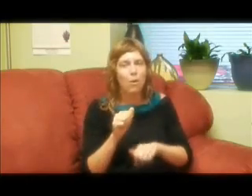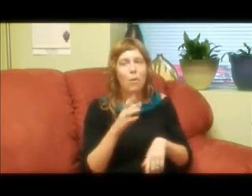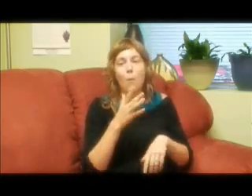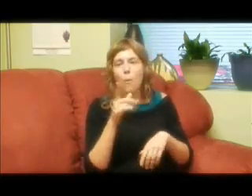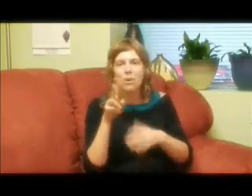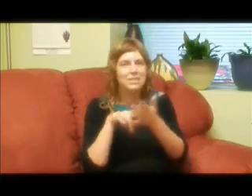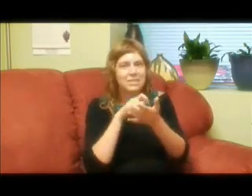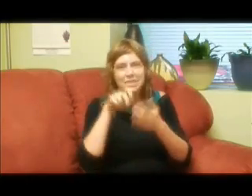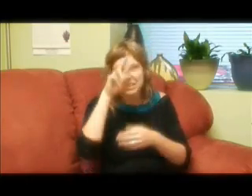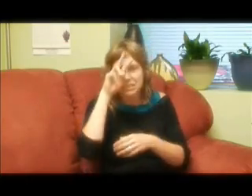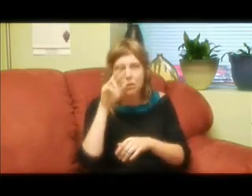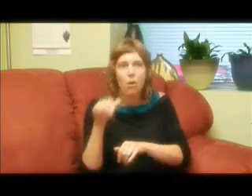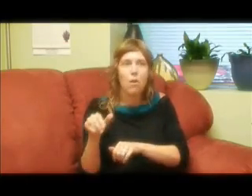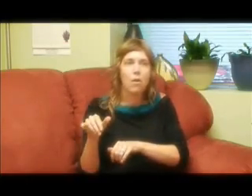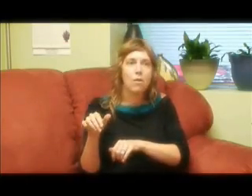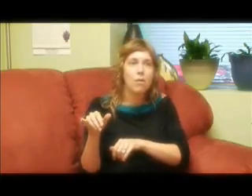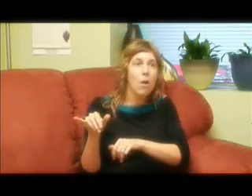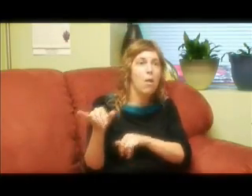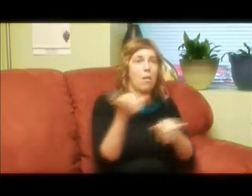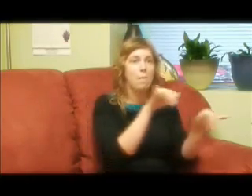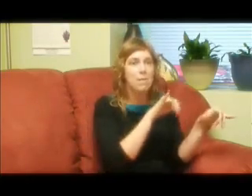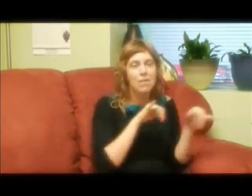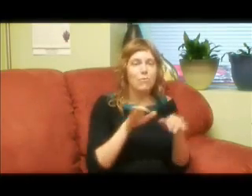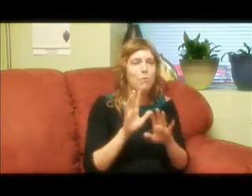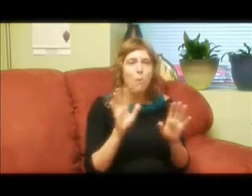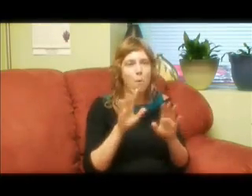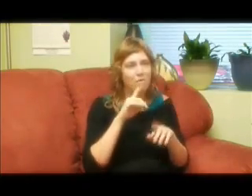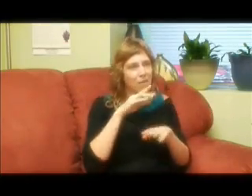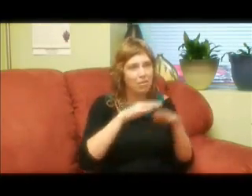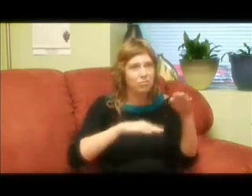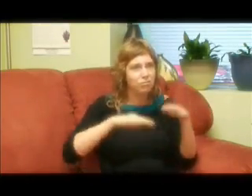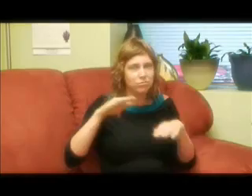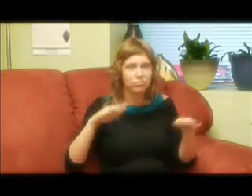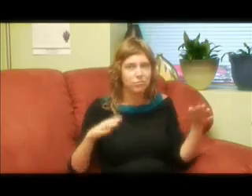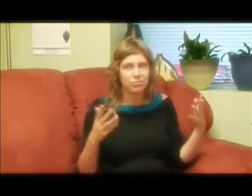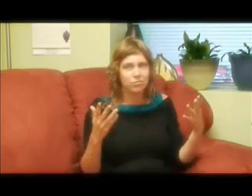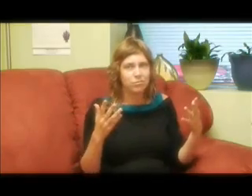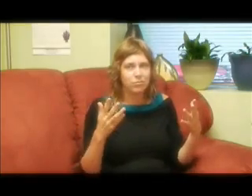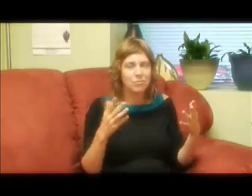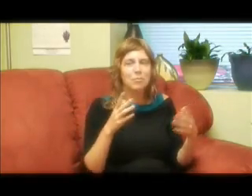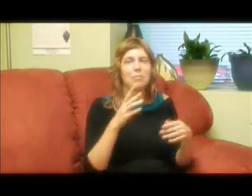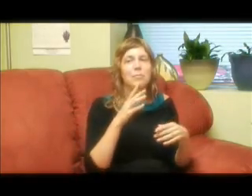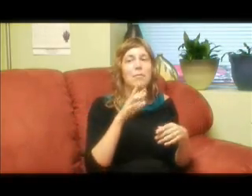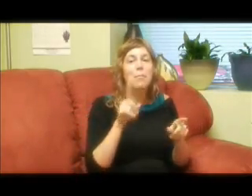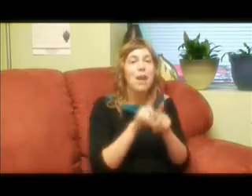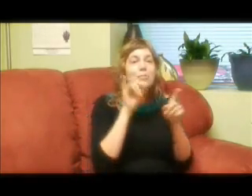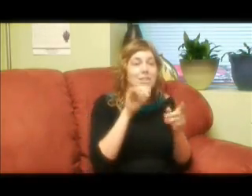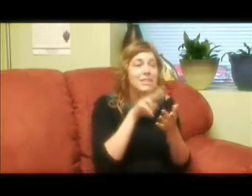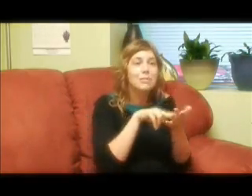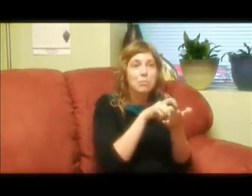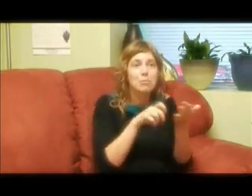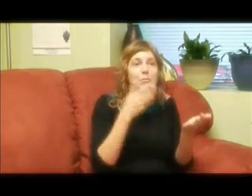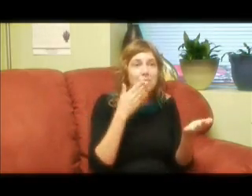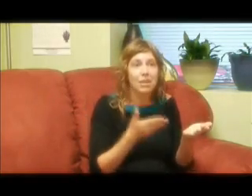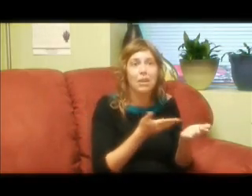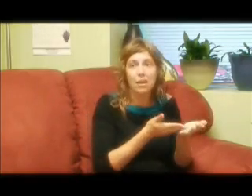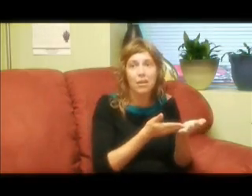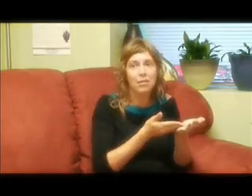on peut tomber sur une personne sourde qui va bien comprendre la lecture et l'écriture. Il ne faut pas généraliser et penser que toutes les personnes sourdes vont être capables. Ça